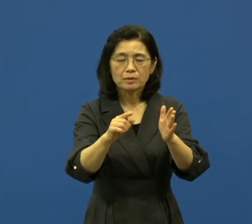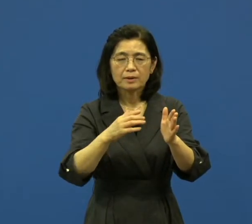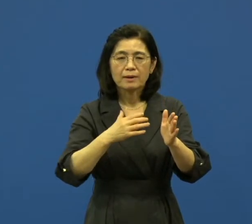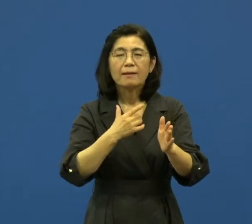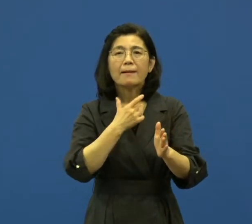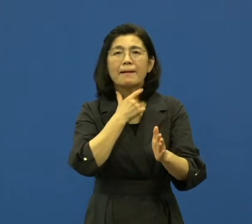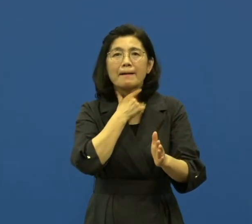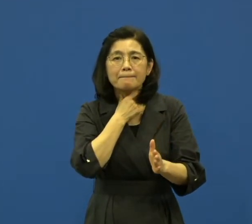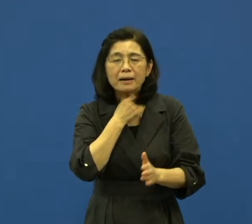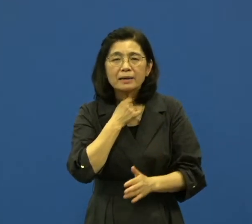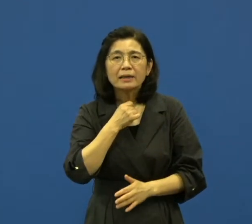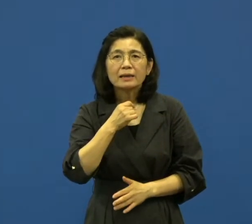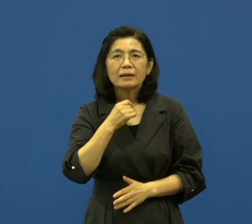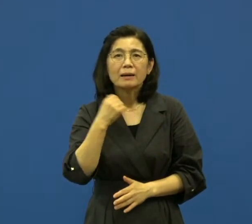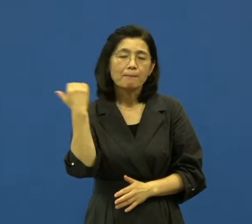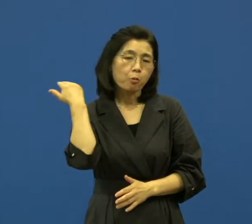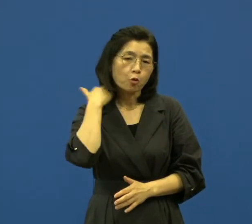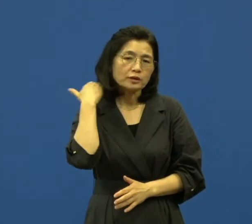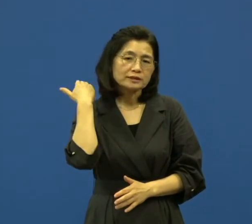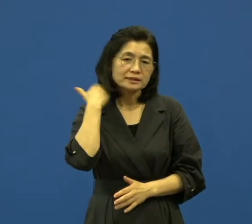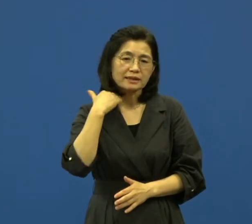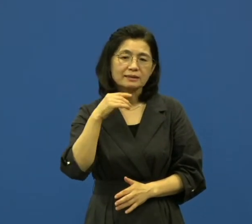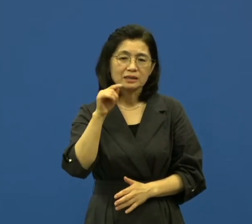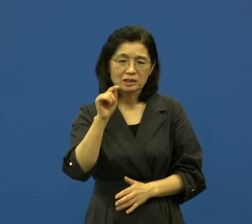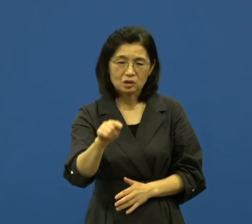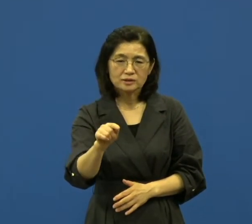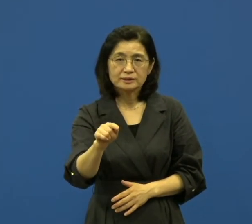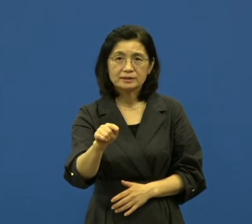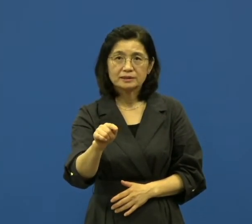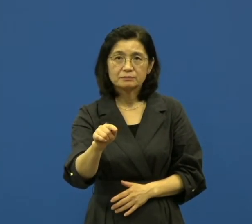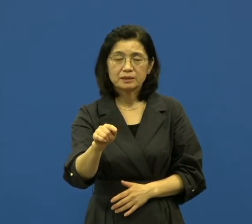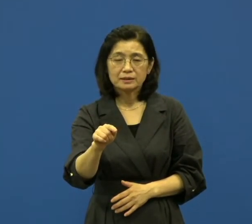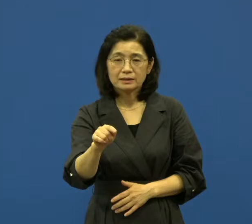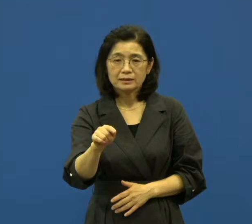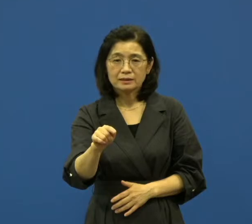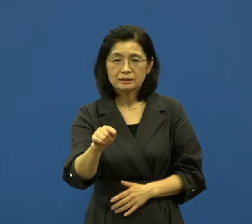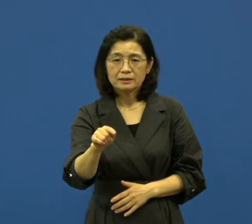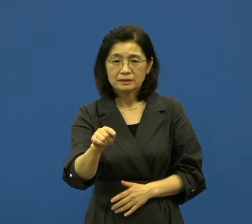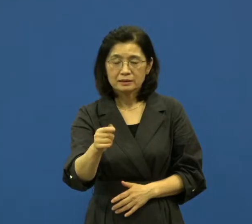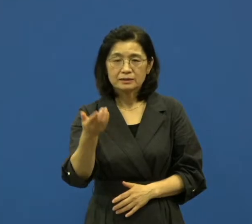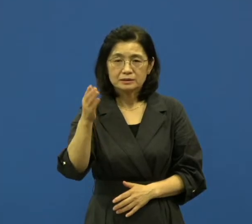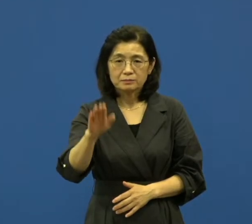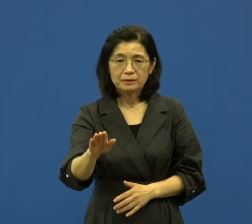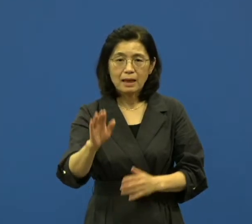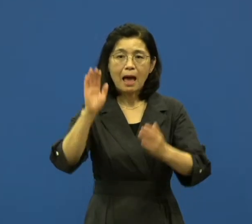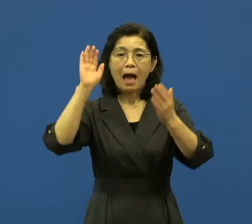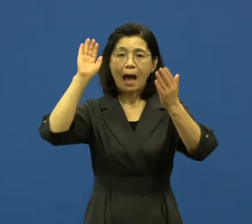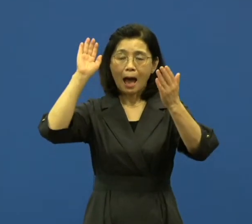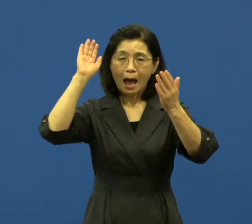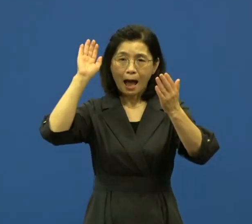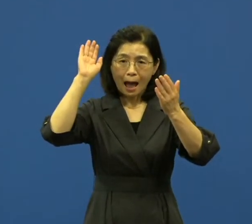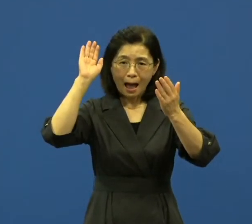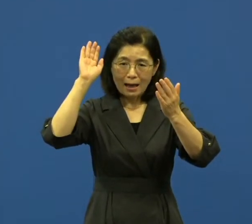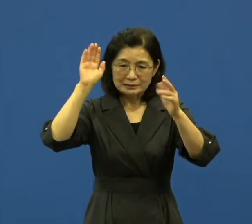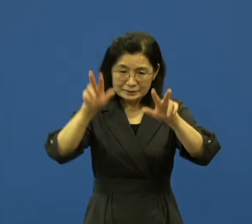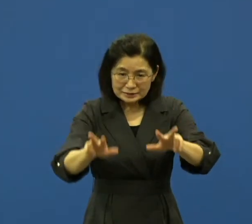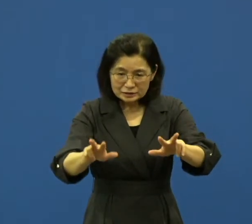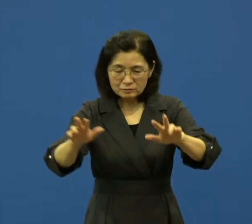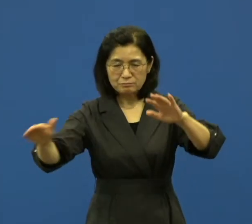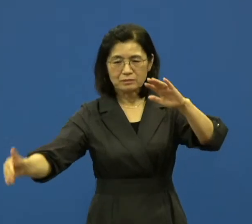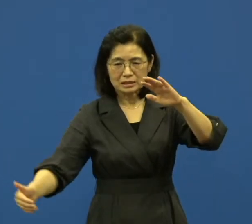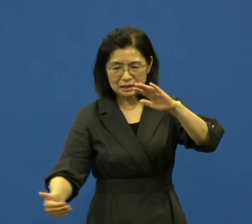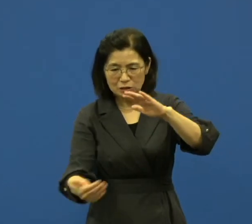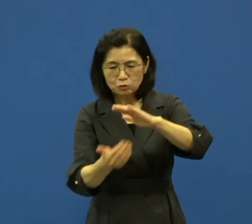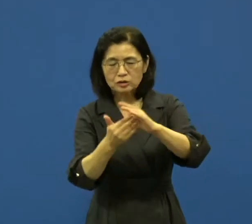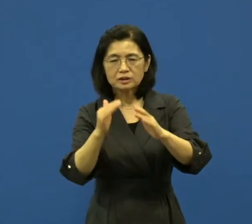것입니다. 보이지 않는 것들이 실상으로 이루어질 것을 지금 눈앞에 보이는 것보다